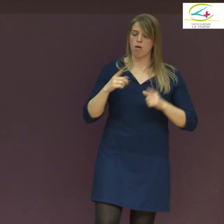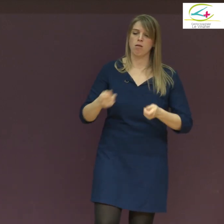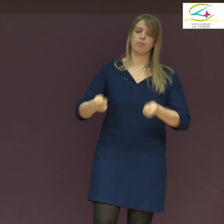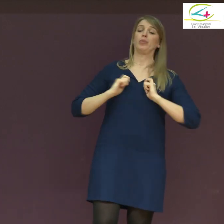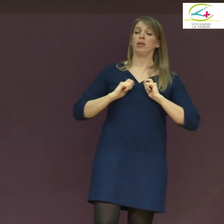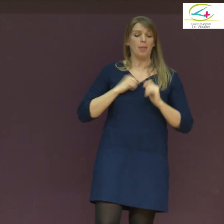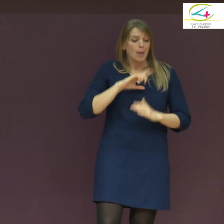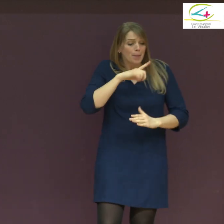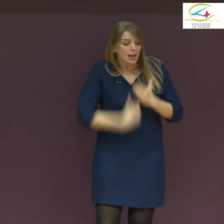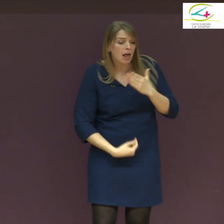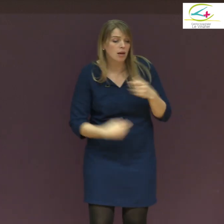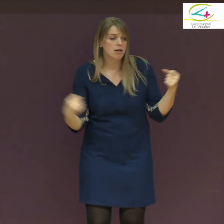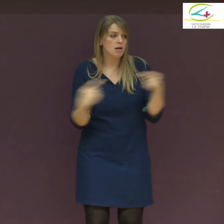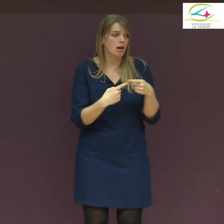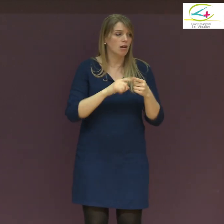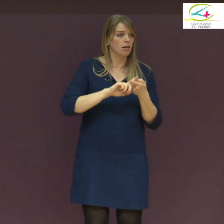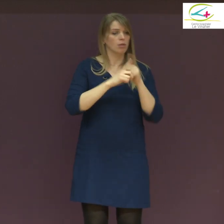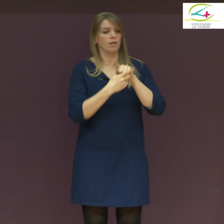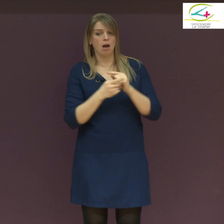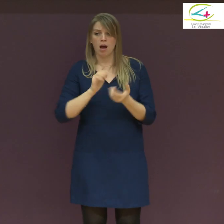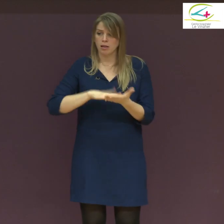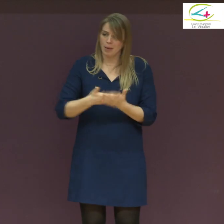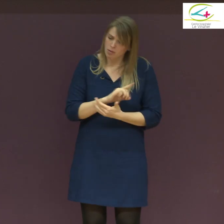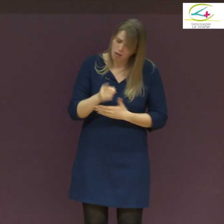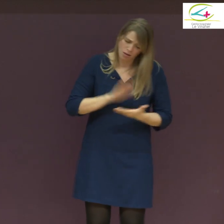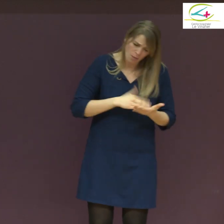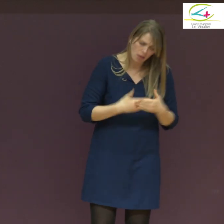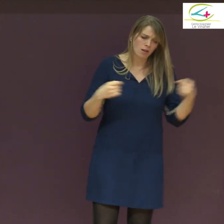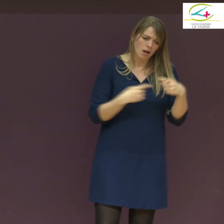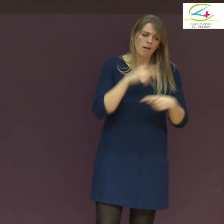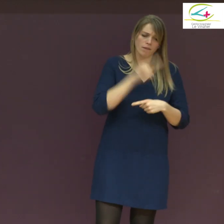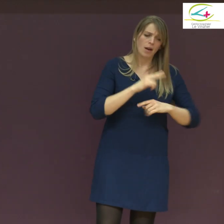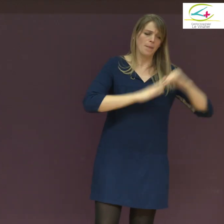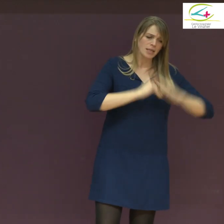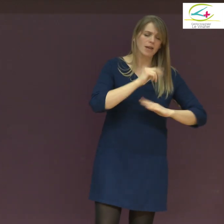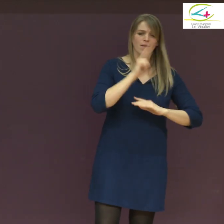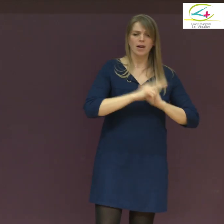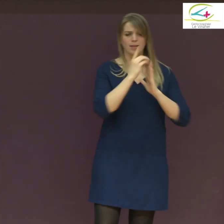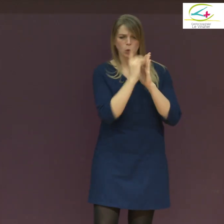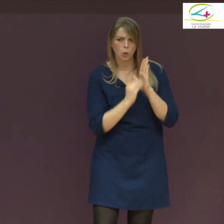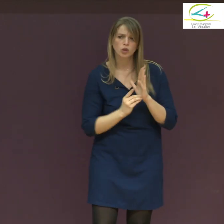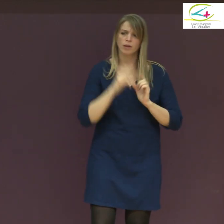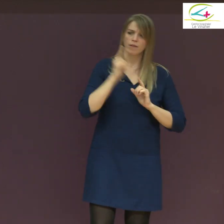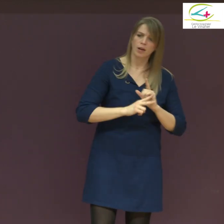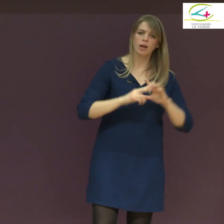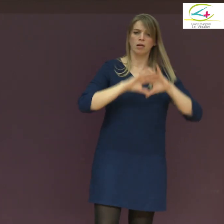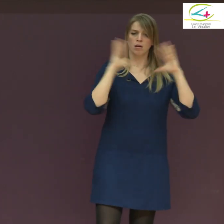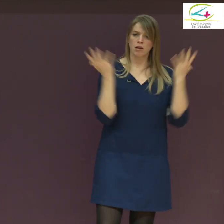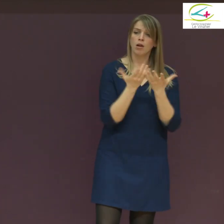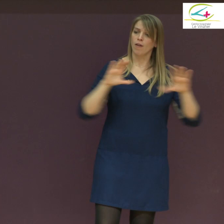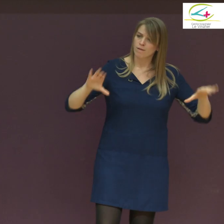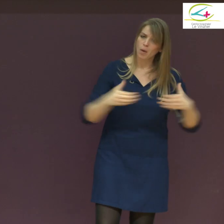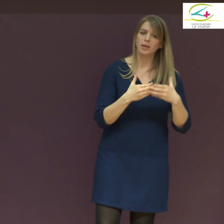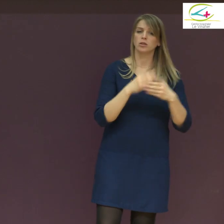être bilingue, ça ne veut pas dire être interprète, c'est une vraie profession. Il y a une neutralité, il y a une déontologie, il y a une formation, c'est